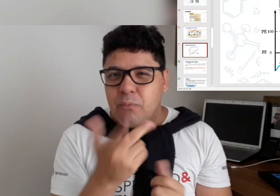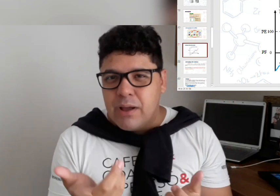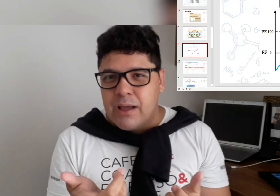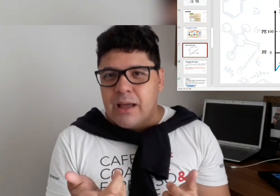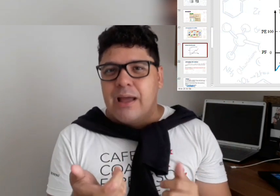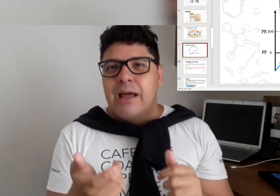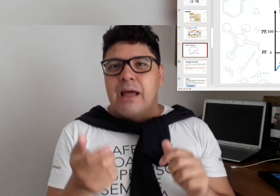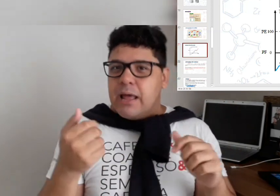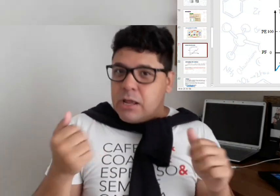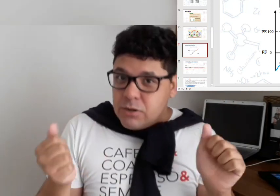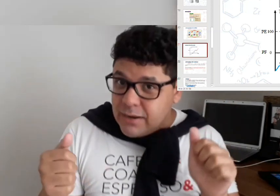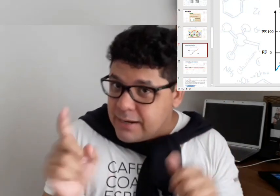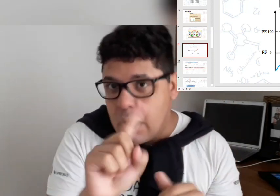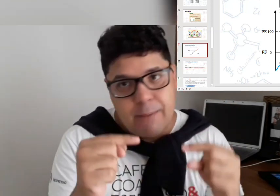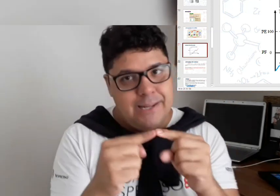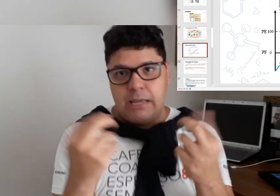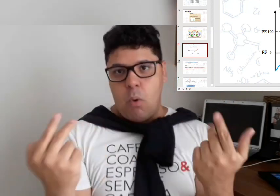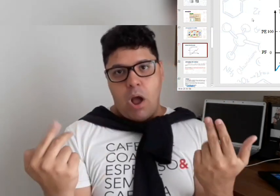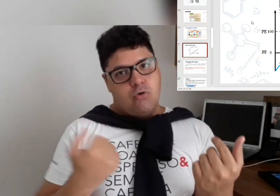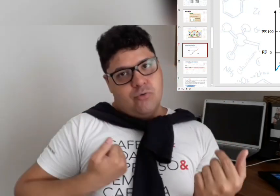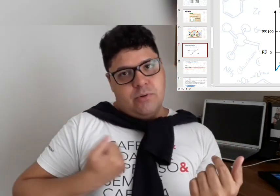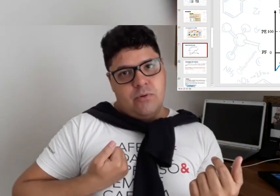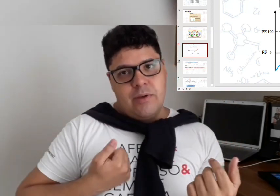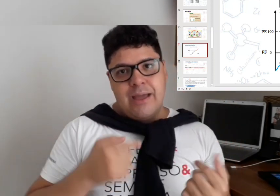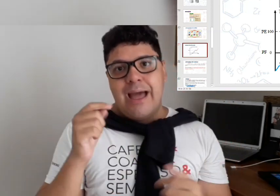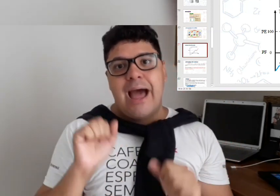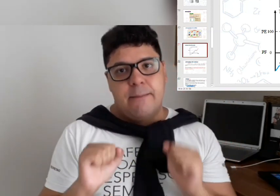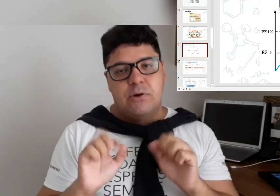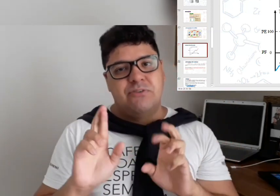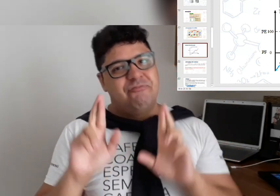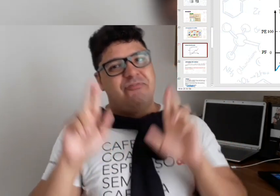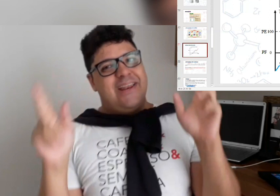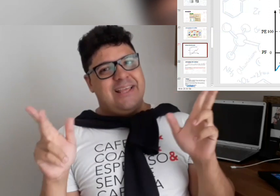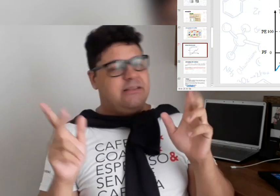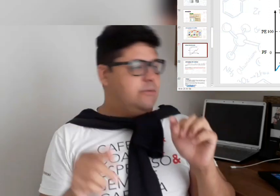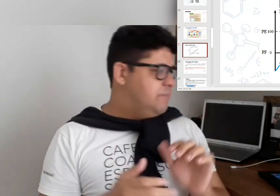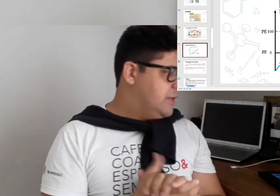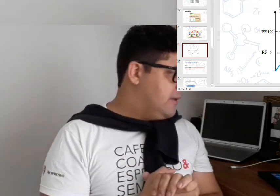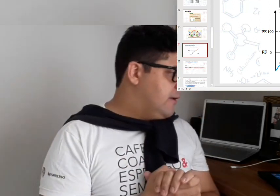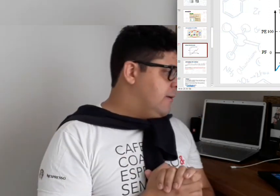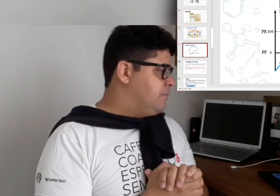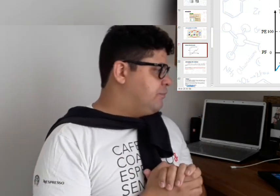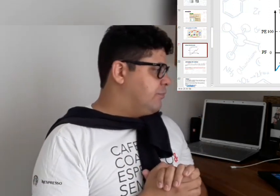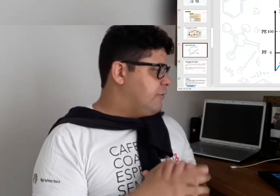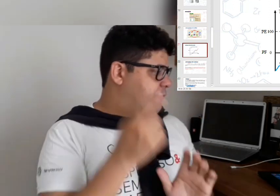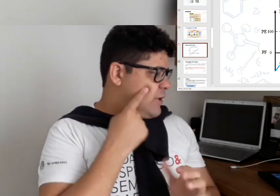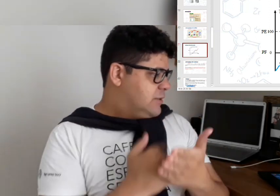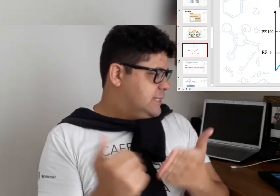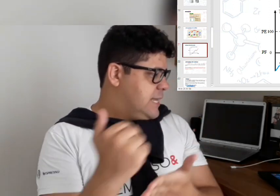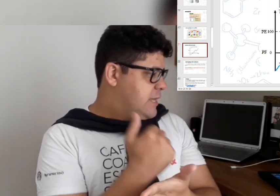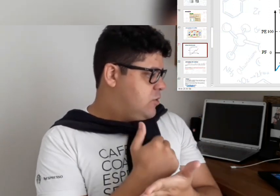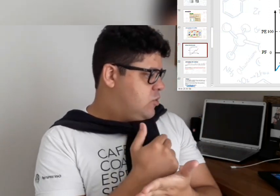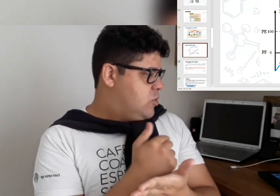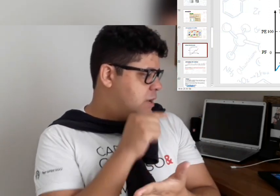constante. Eles têm uma variação, né? Não acontece isso que aconteceu aqui no nosso gráfico, ó. No ponto de fusão, viu